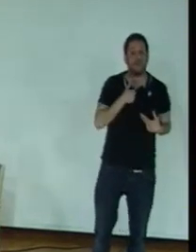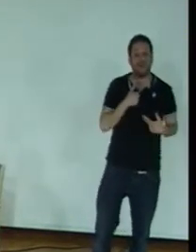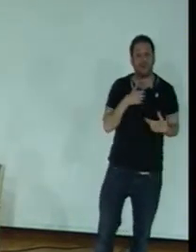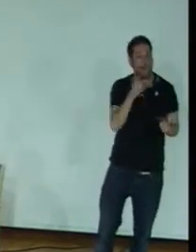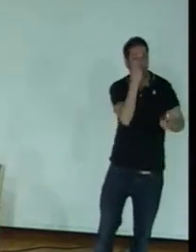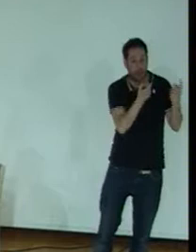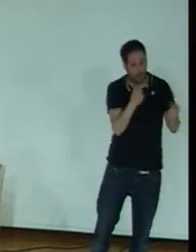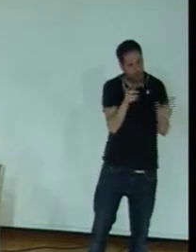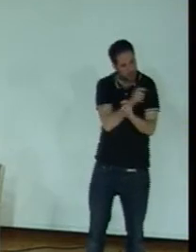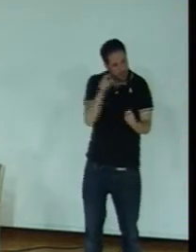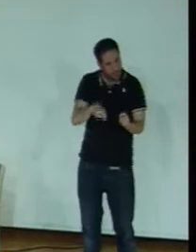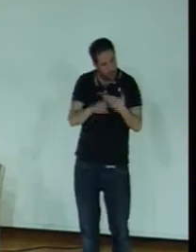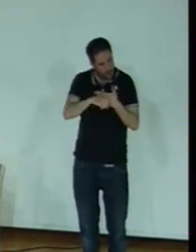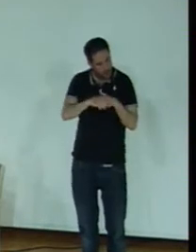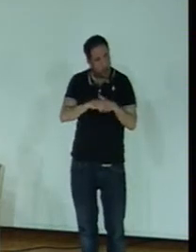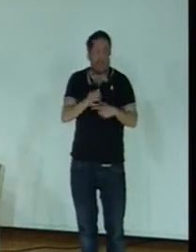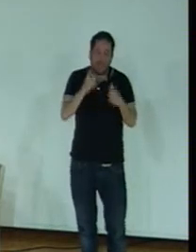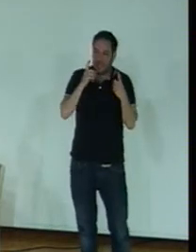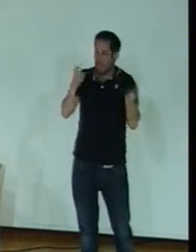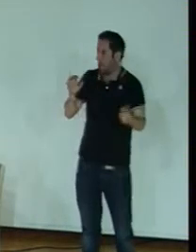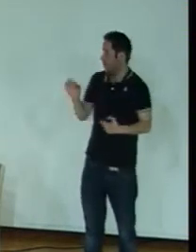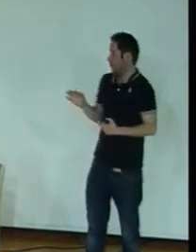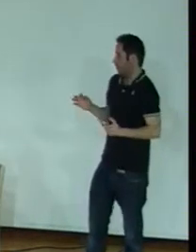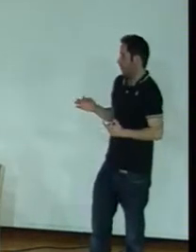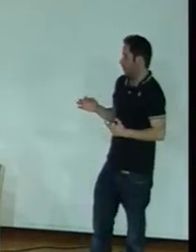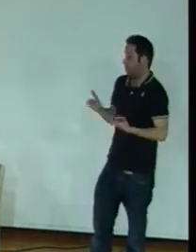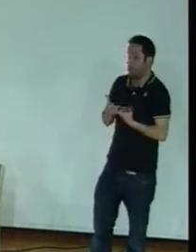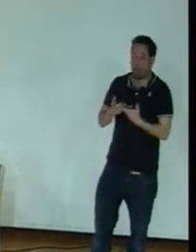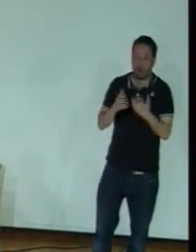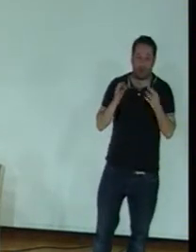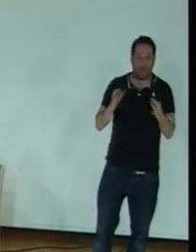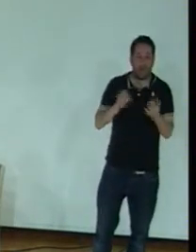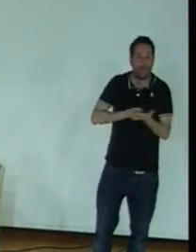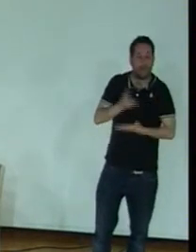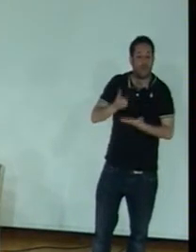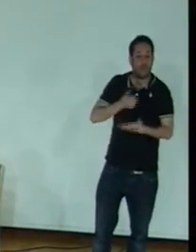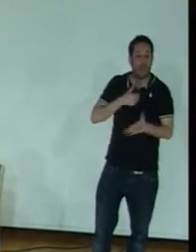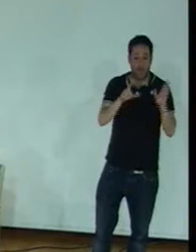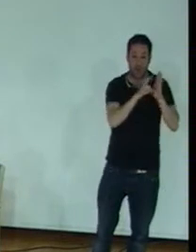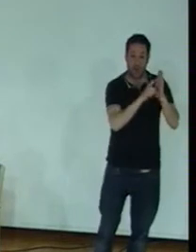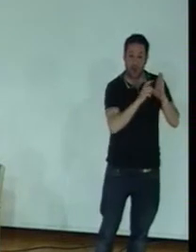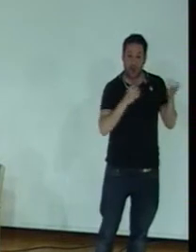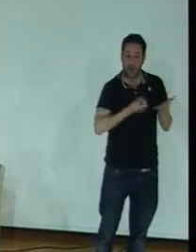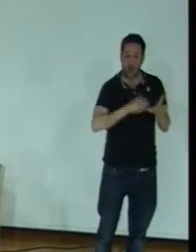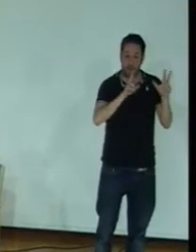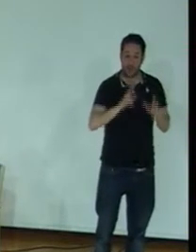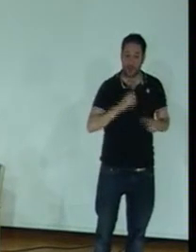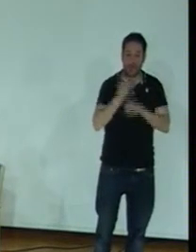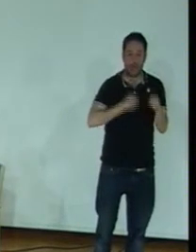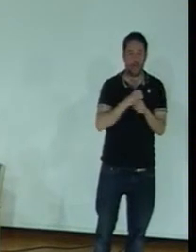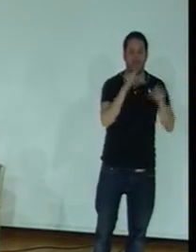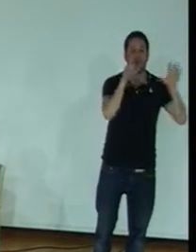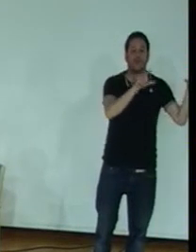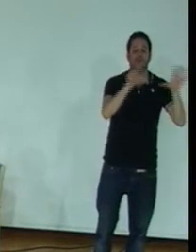ses clients. Alors, en théorie, oui. En théorie, oui, notamment sur les questions de données personnelles, la loi informatique et liberté de 1978, qu'on connaît